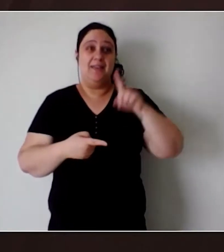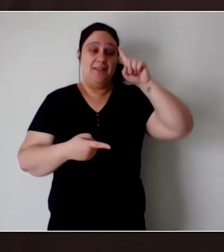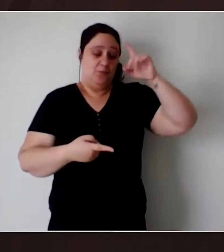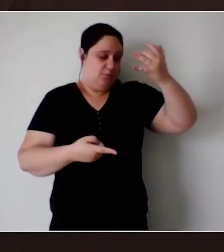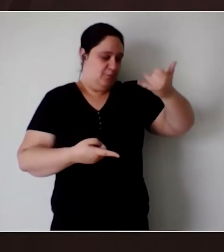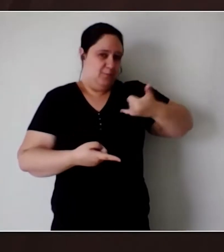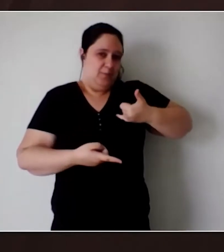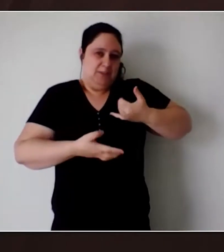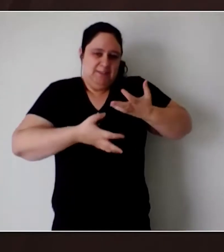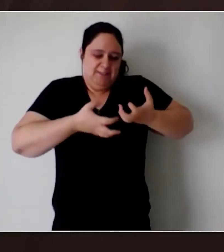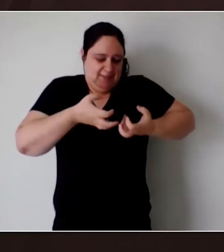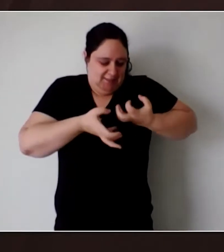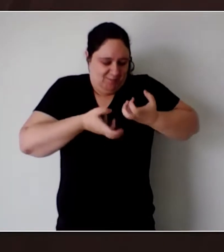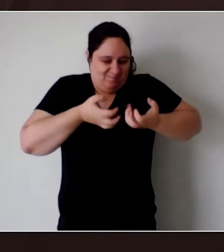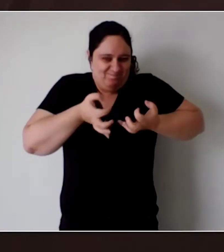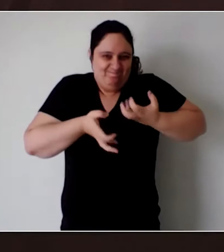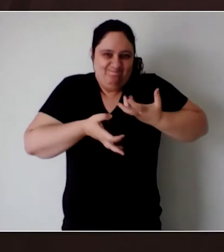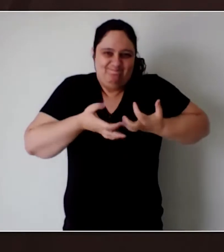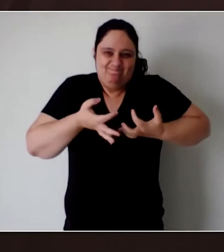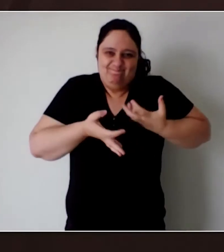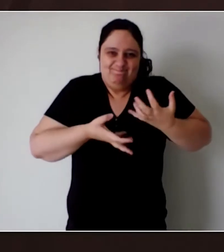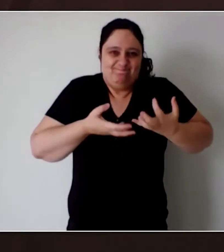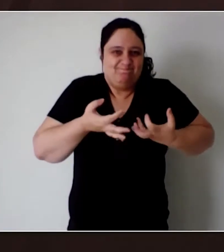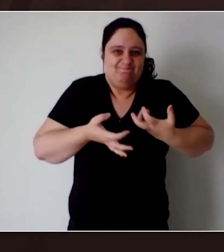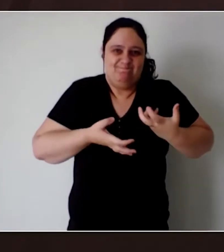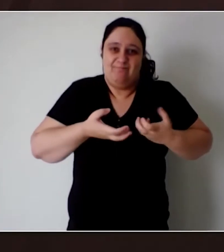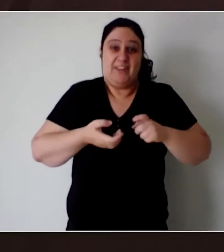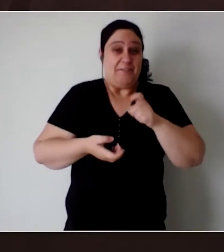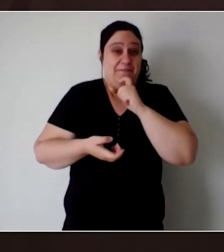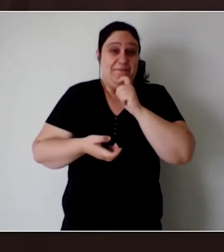nos deixe esfriar. Não nos deixe desanimar. Não é